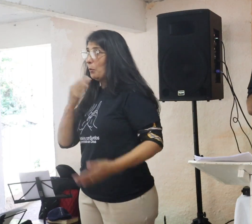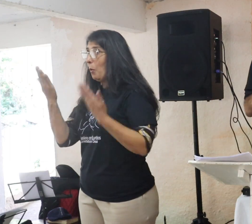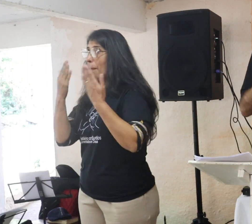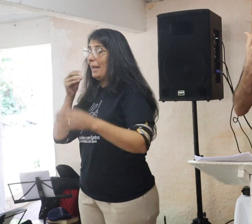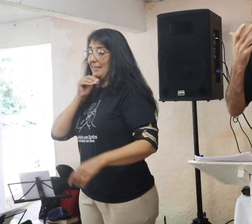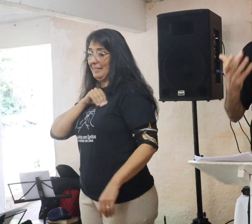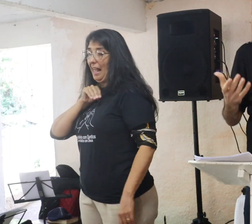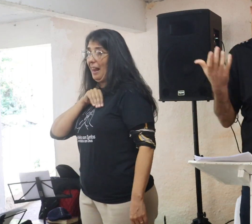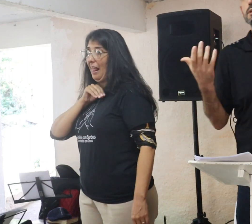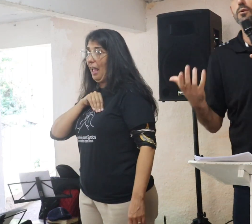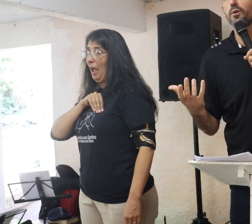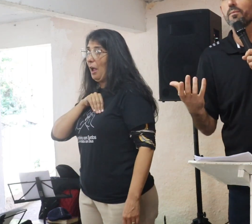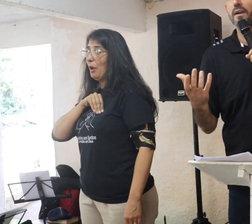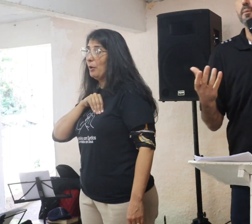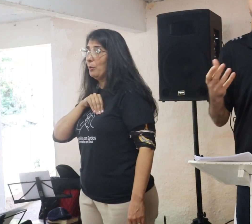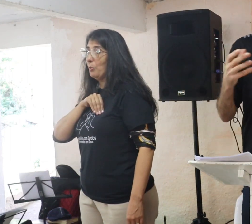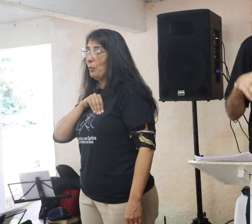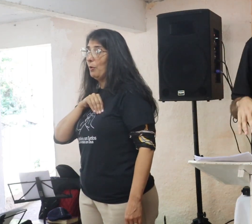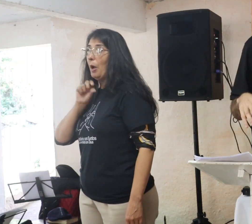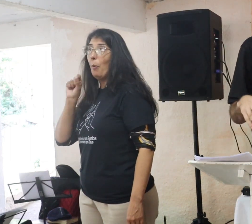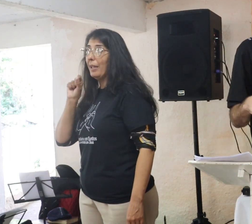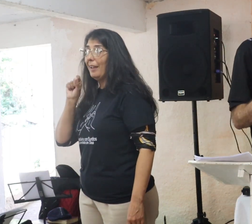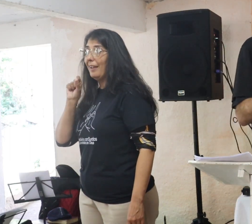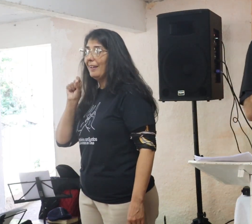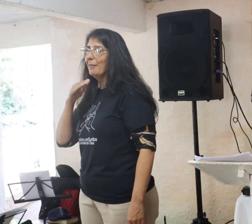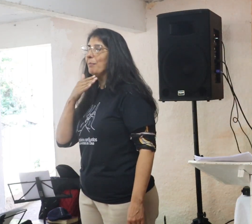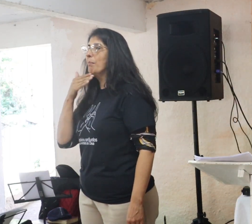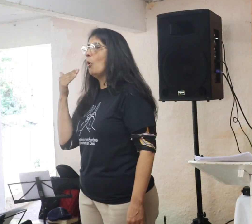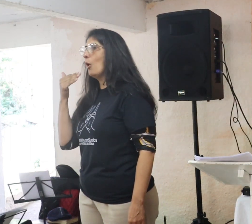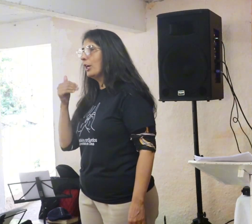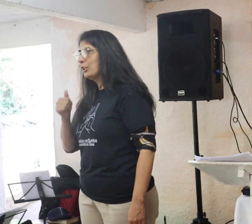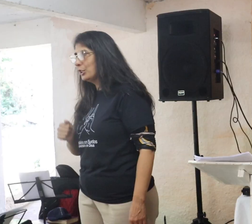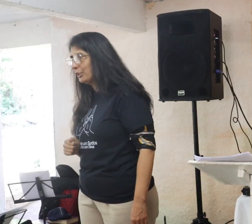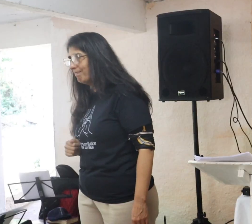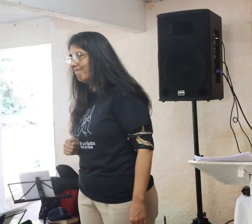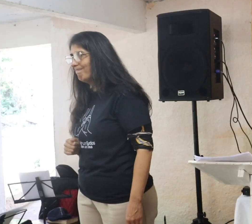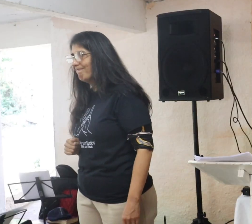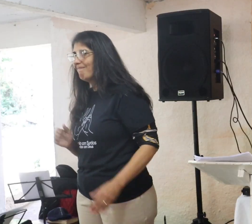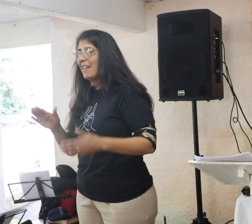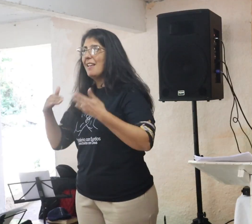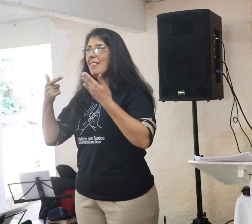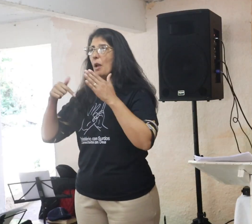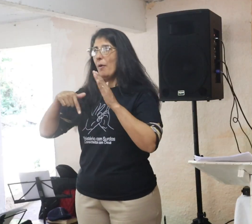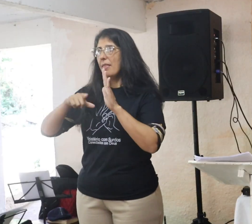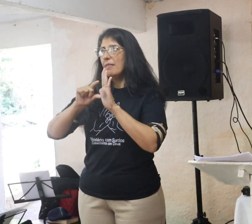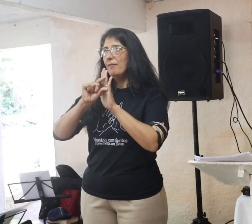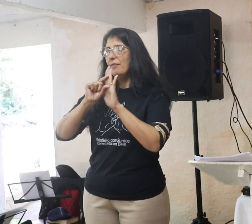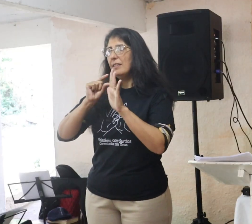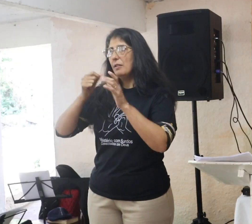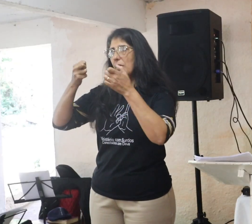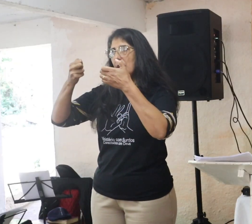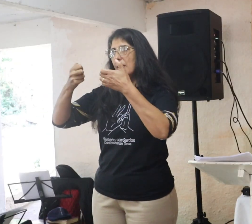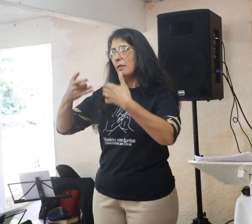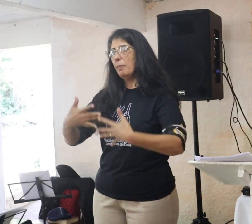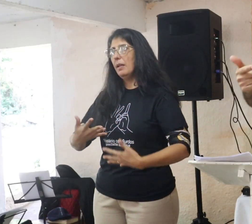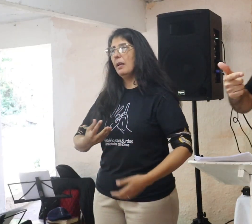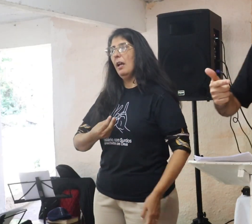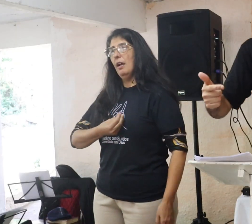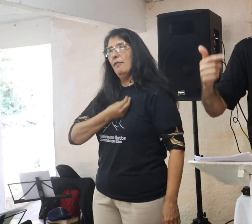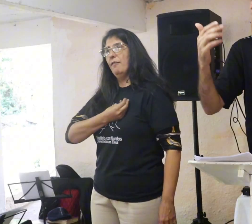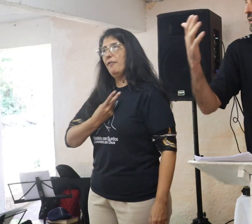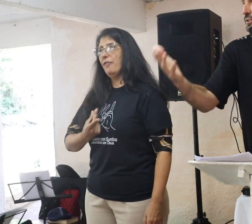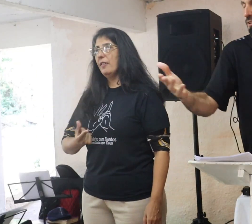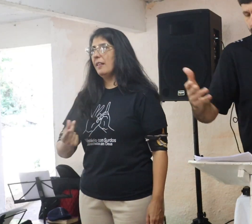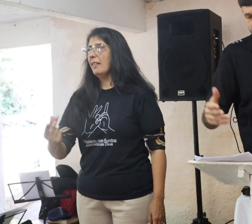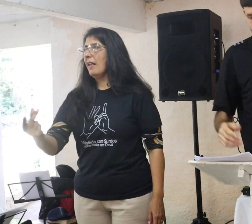Cristo Jesus, nosso Senhor. Por que esse versículo pode falar de vida eterna? Porque há uma ressurreição dos